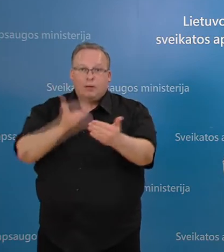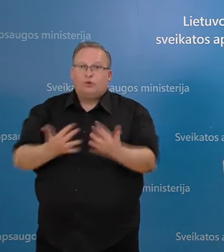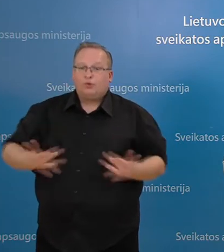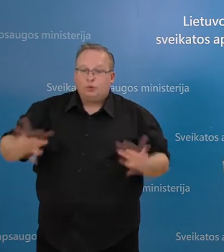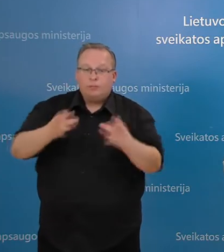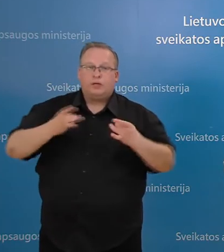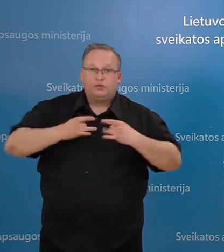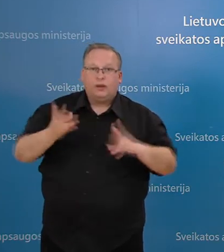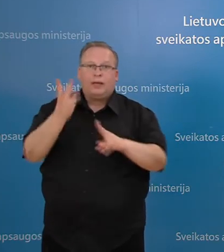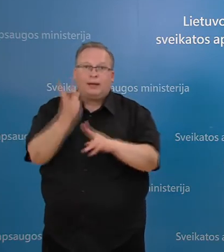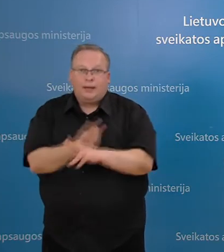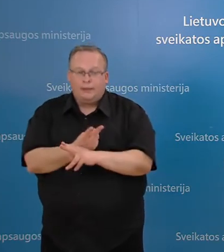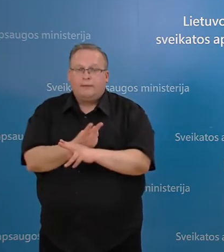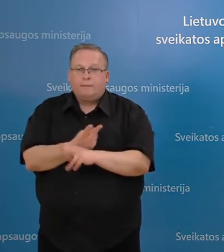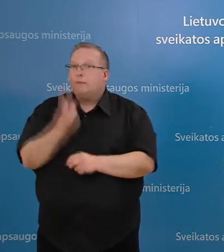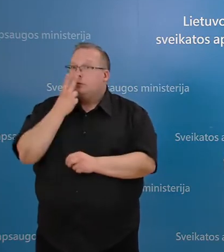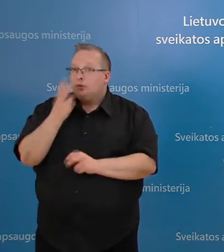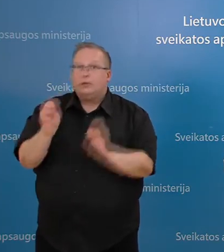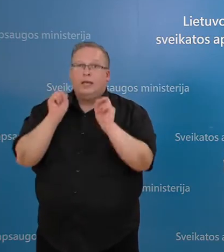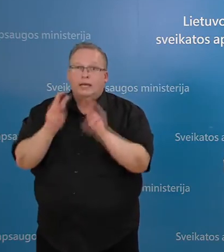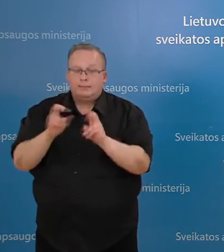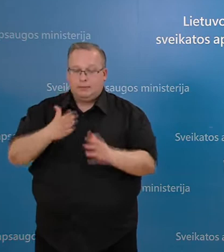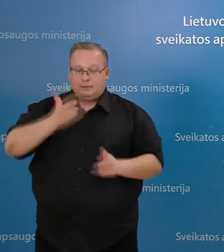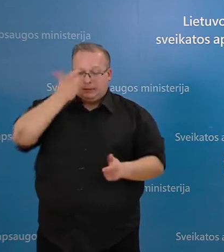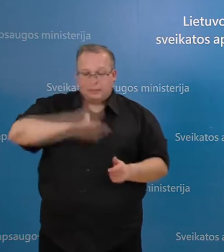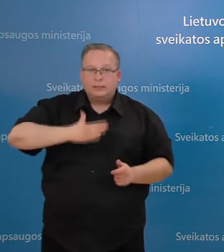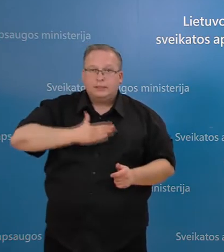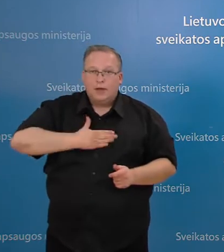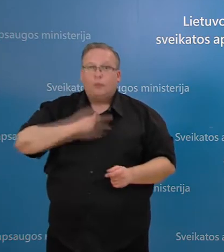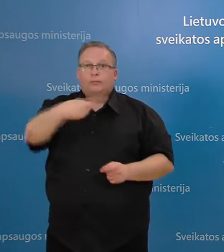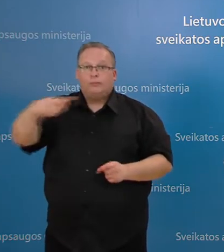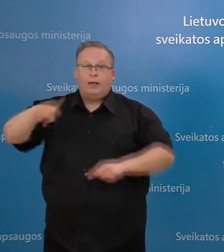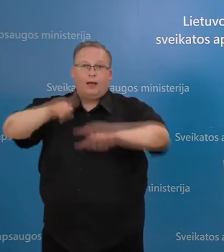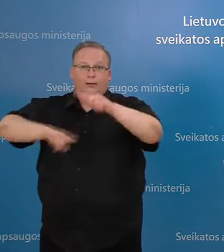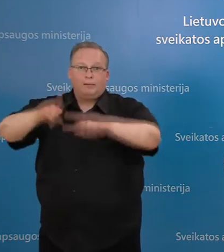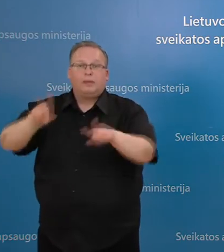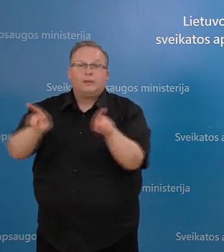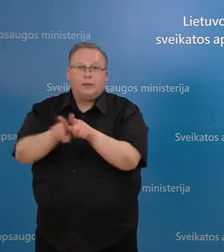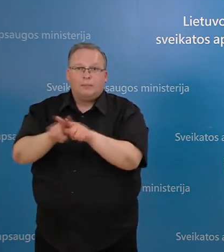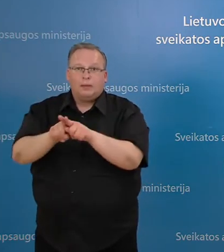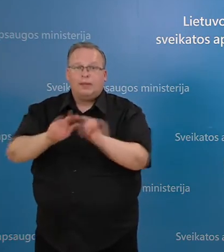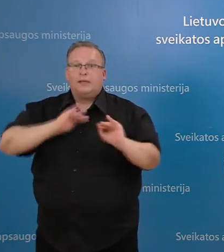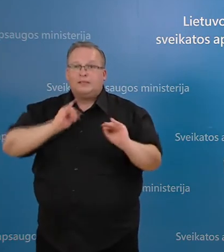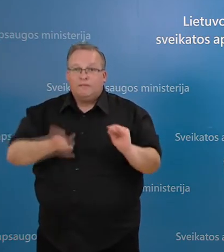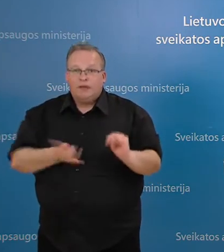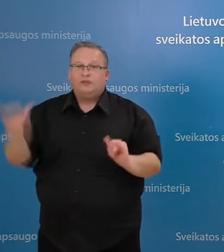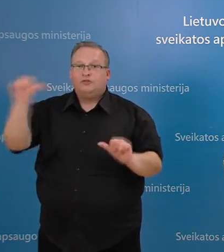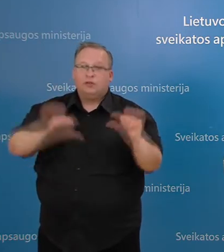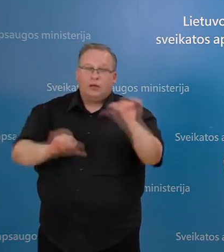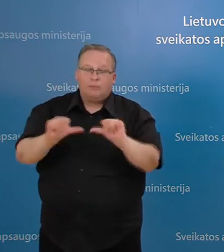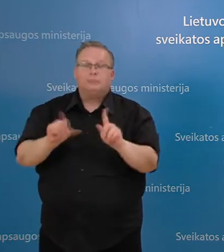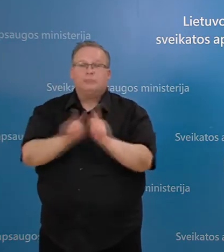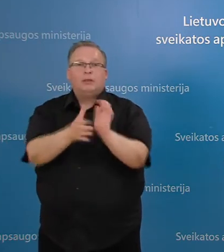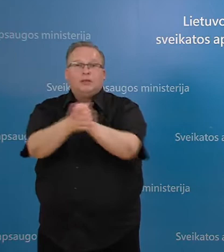reikia įsivertinti riziką savo artimiesiems, to šventės svečiams ir tų svečių draugams ir